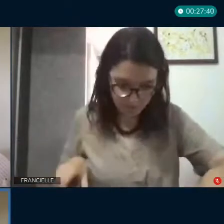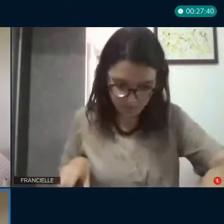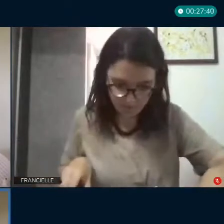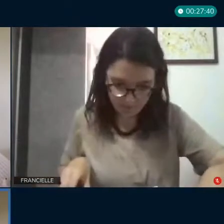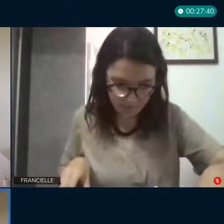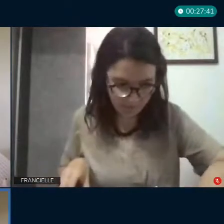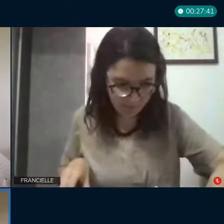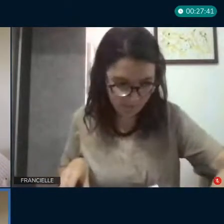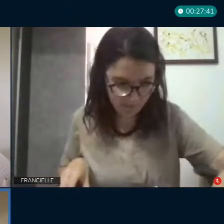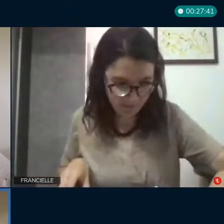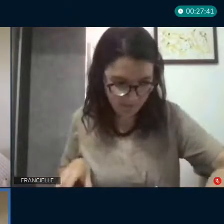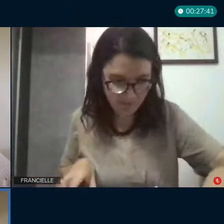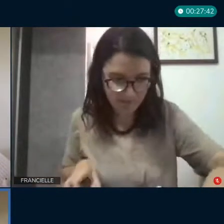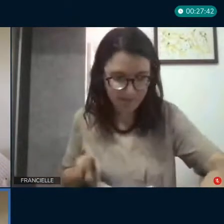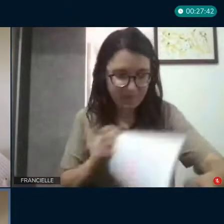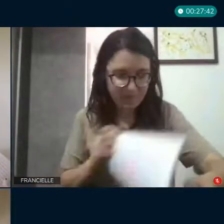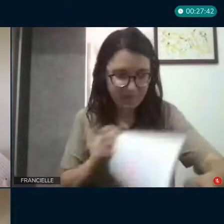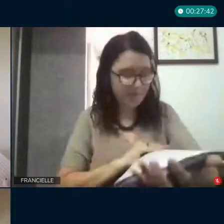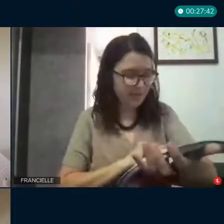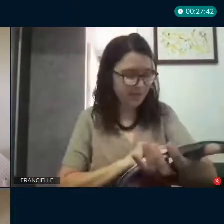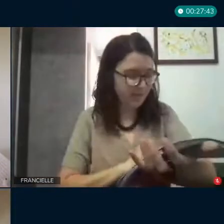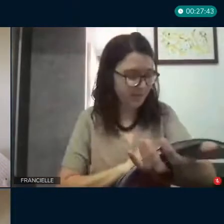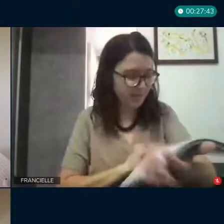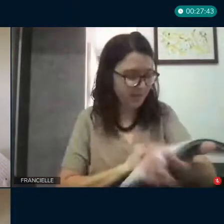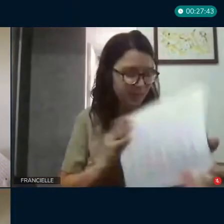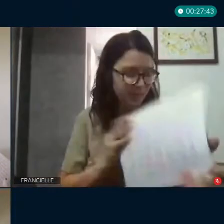No capítulo 5 agora.